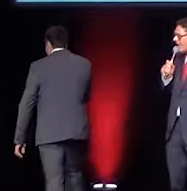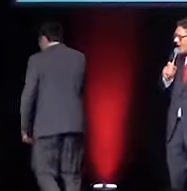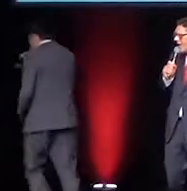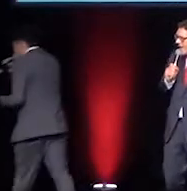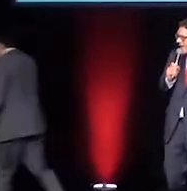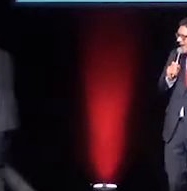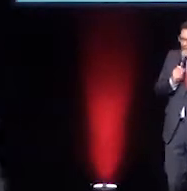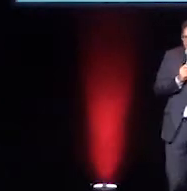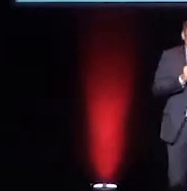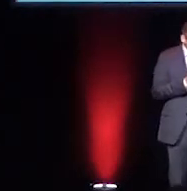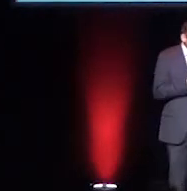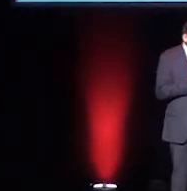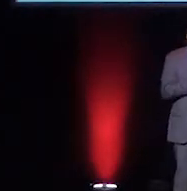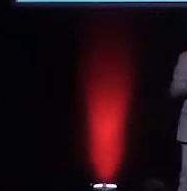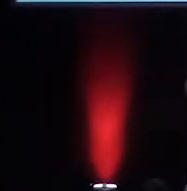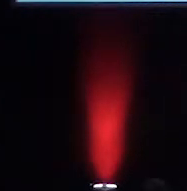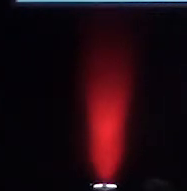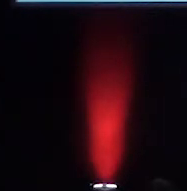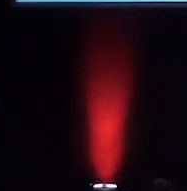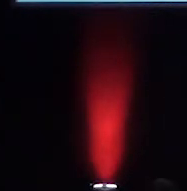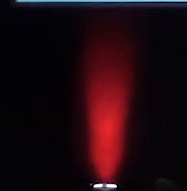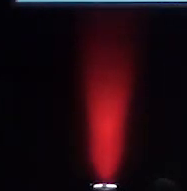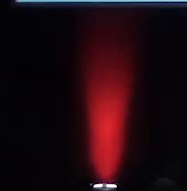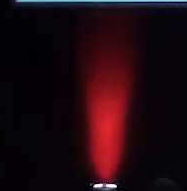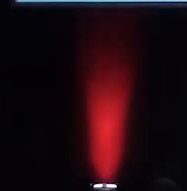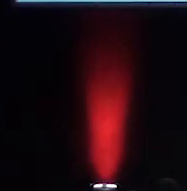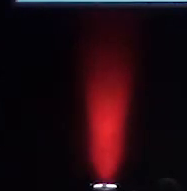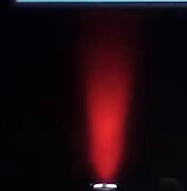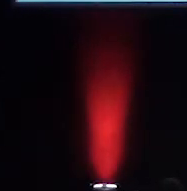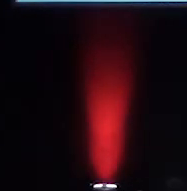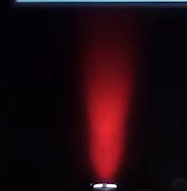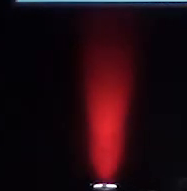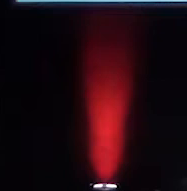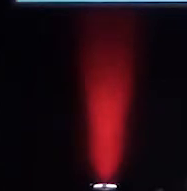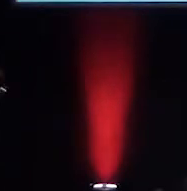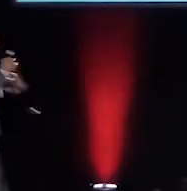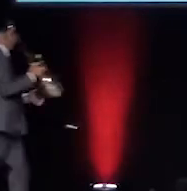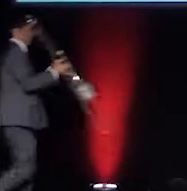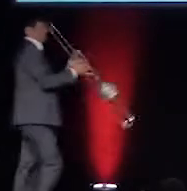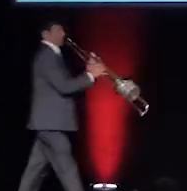SoVD.